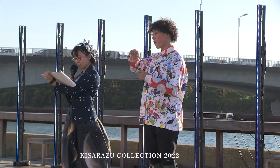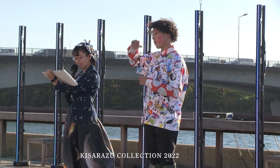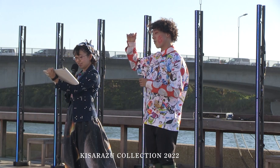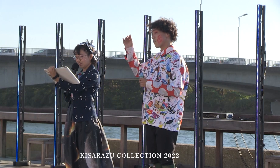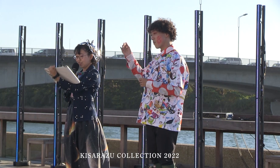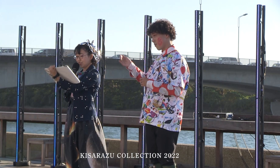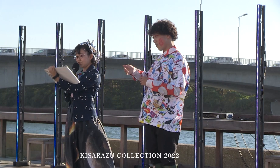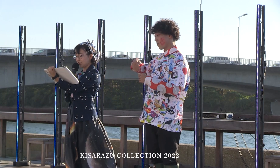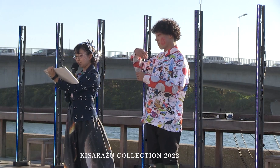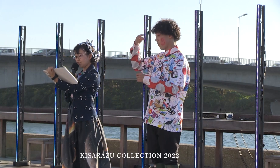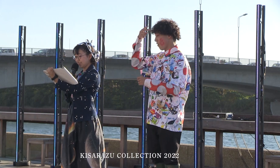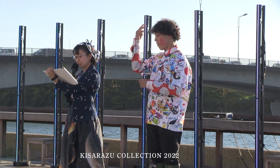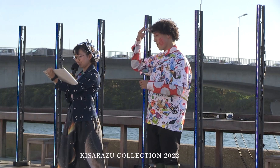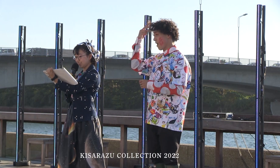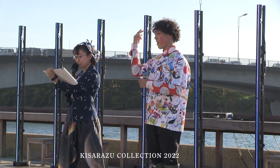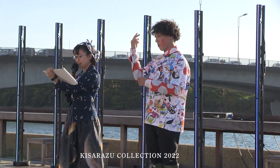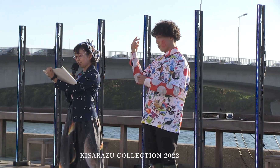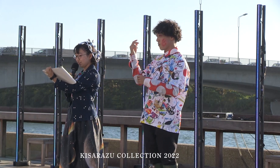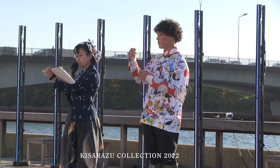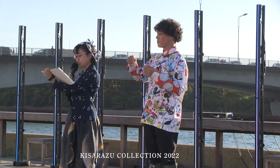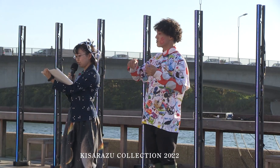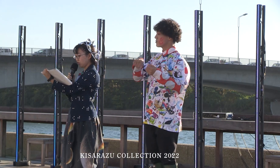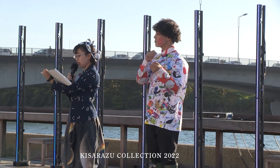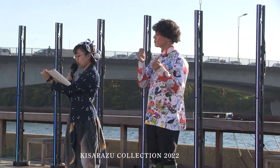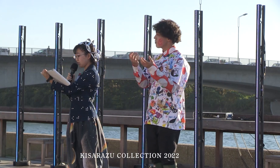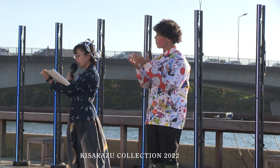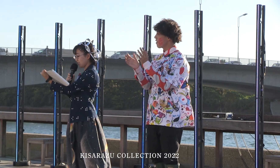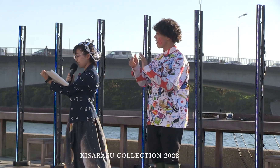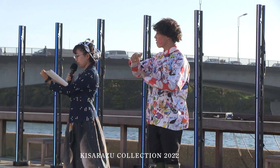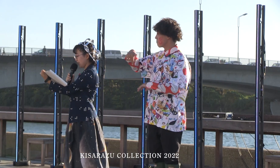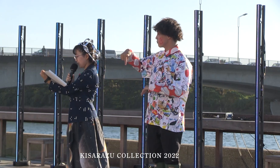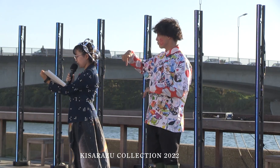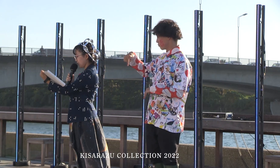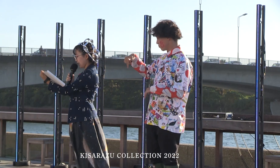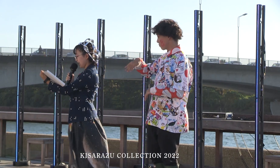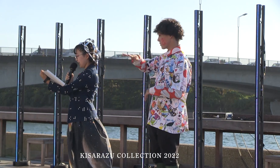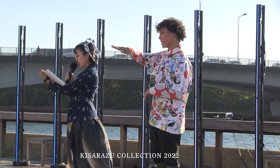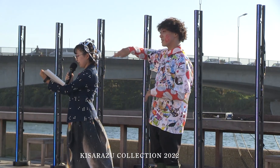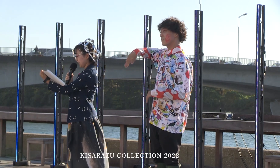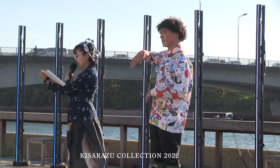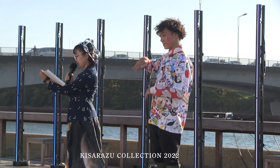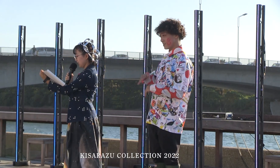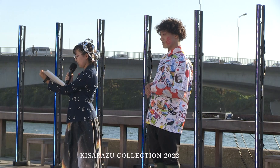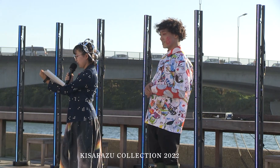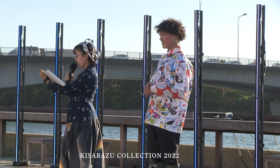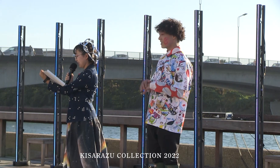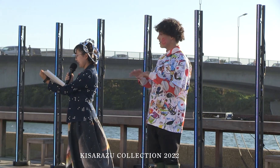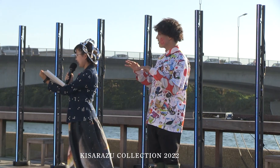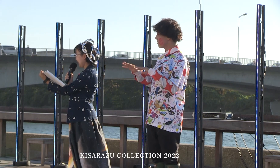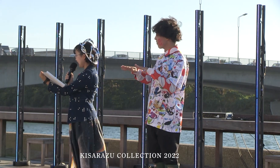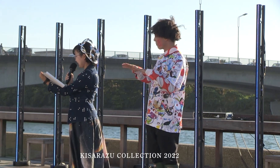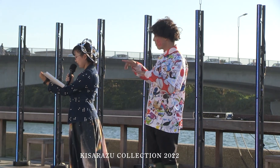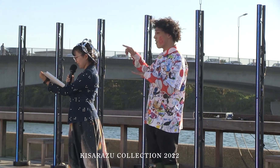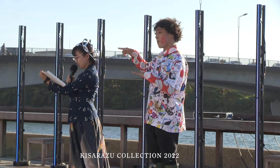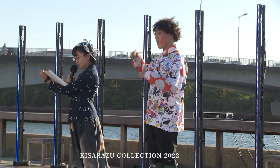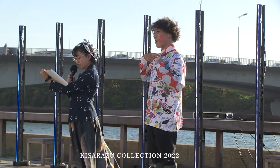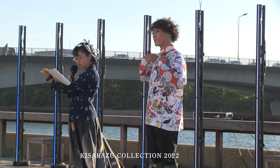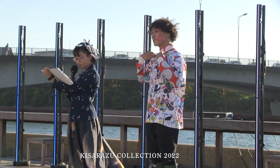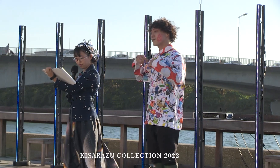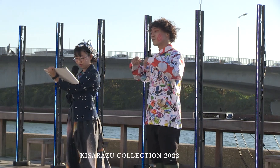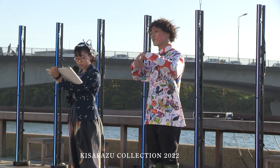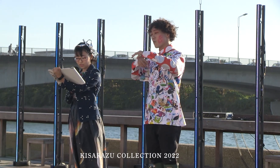。今日のファッションショーも吹奏楽部皆様の演奏でファッションショーを盛り上げていただき